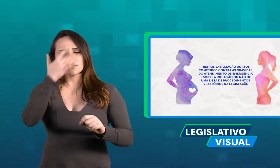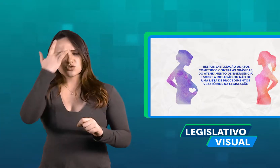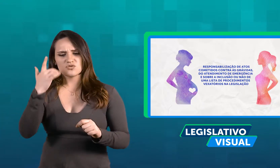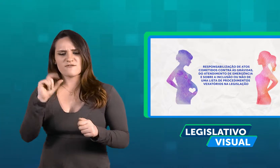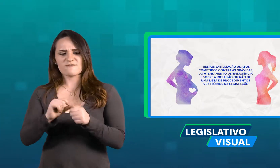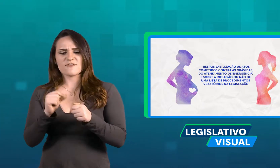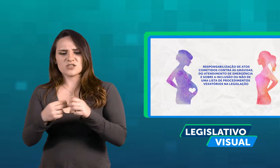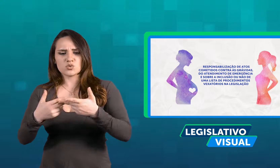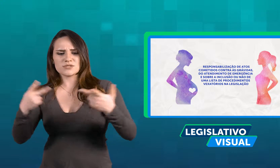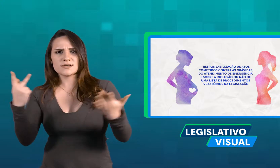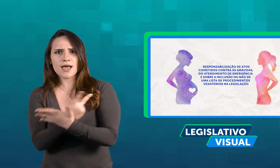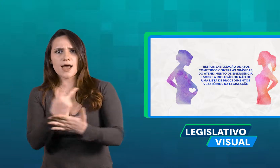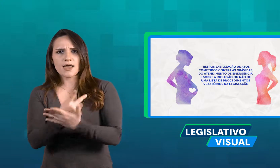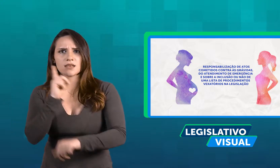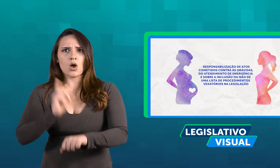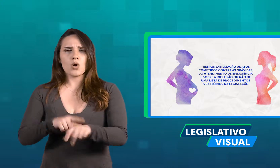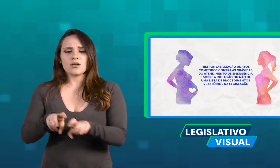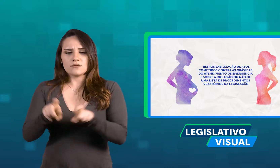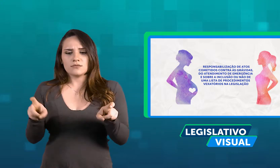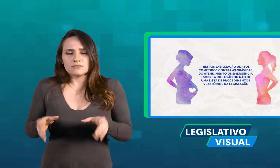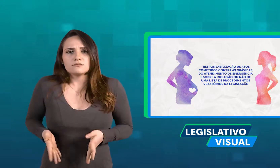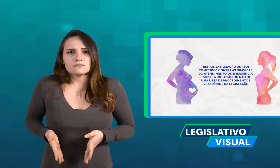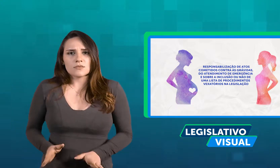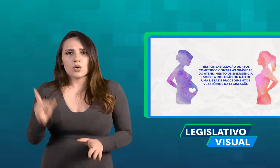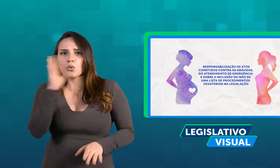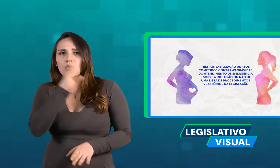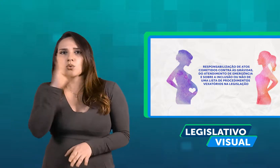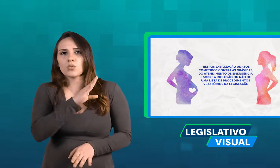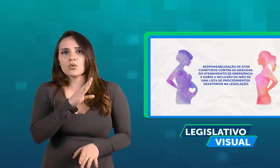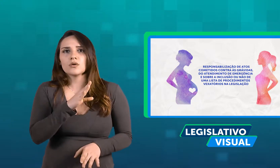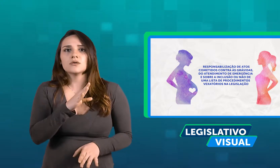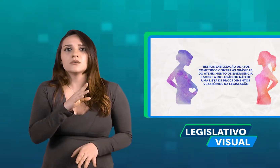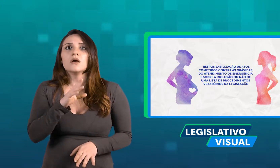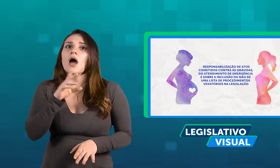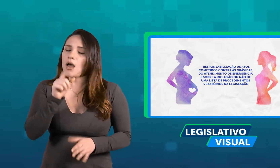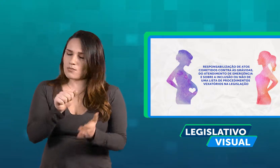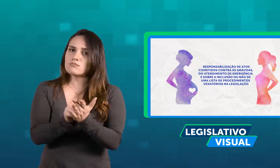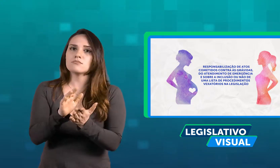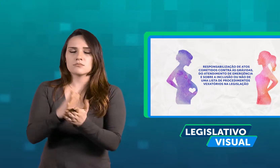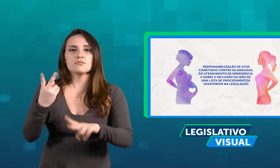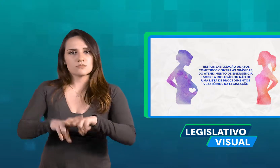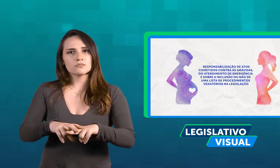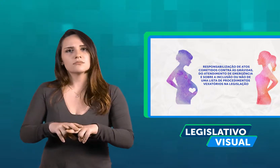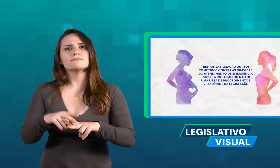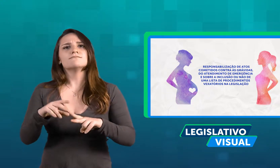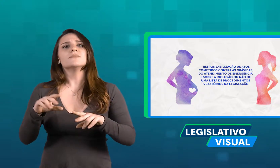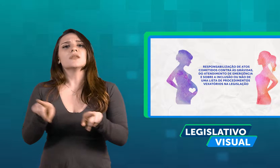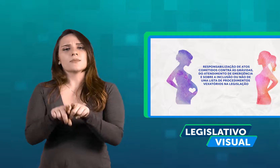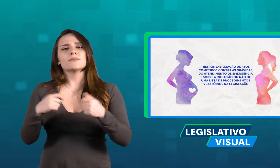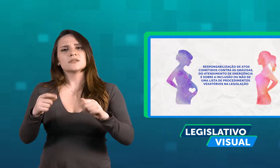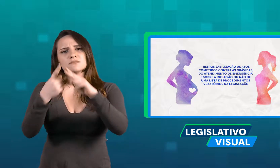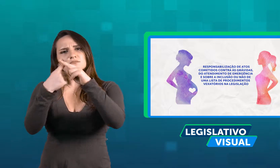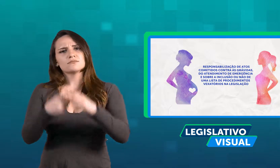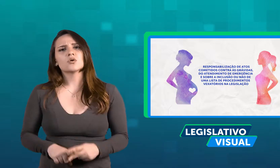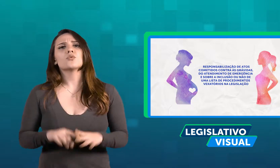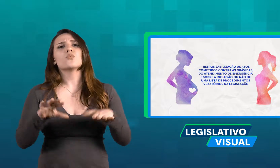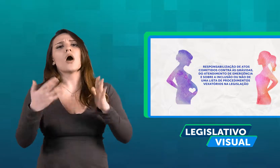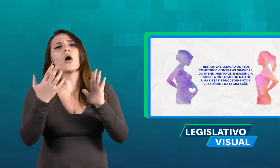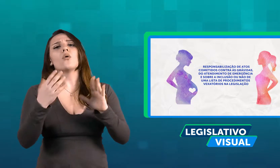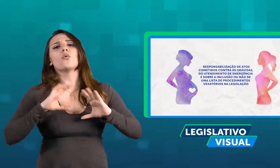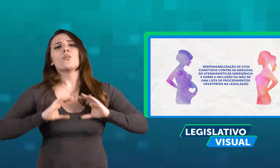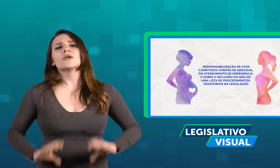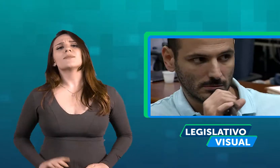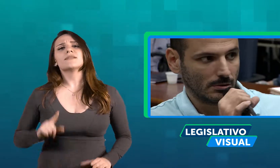atos cometidos contra as grávidas, do atendimento de emergência, a inclusão ou não da lista de procedimentos vexatórios